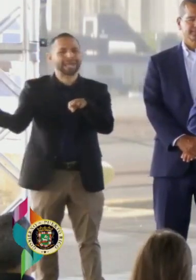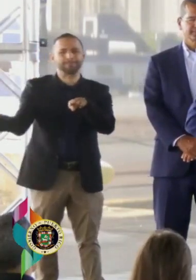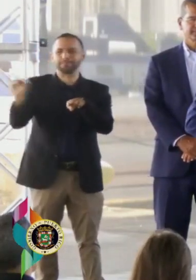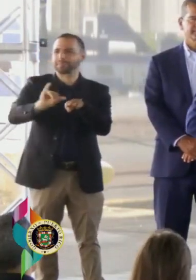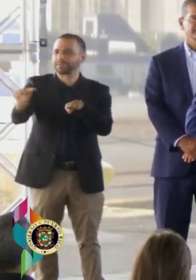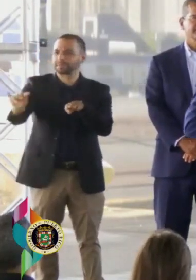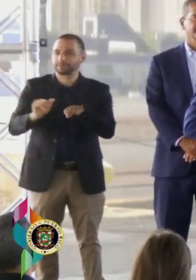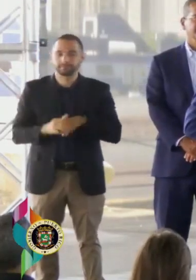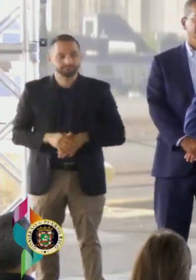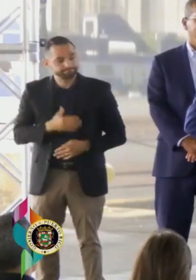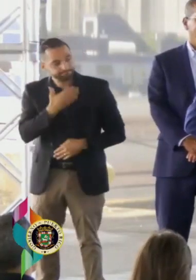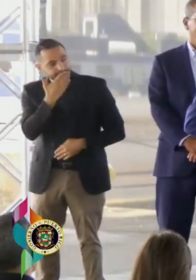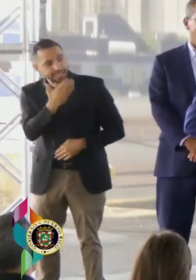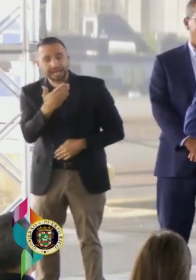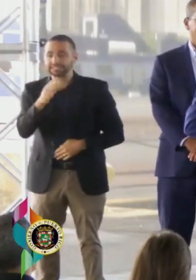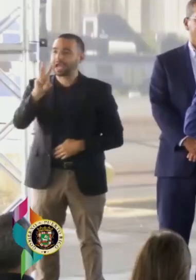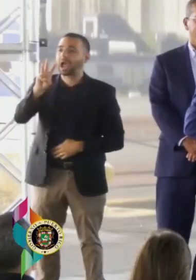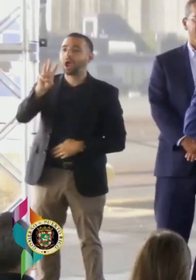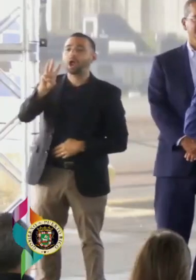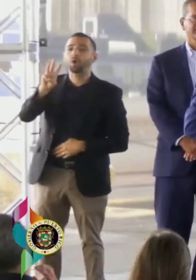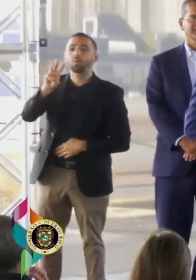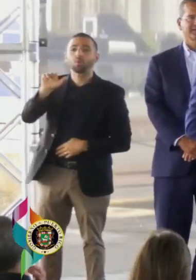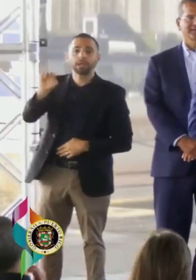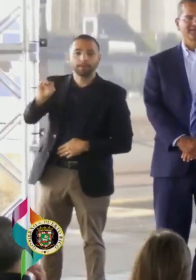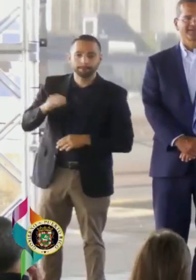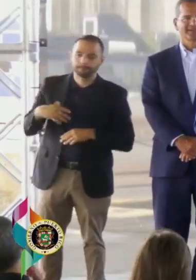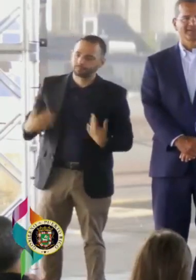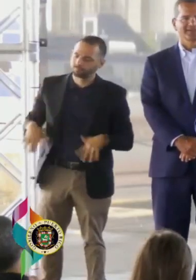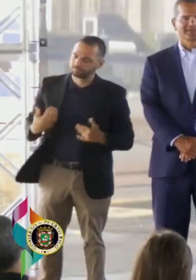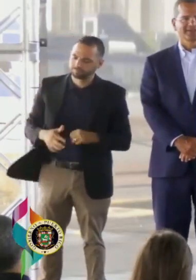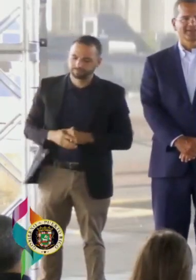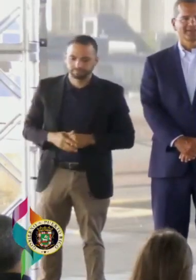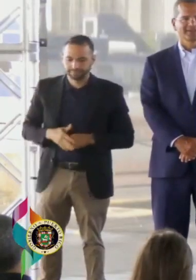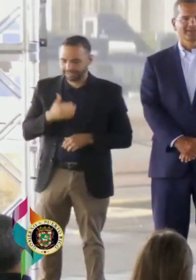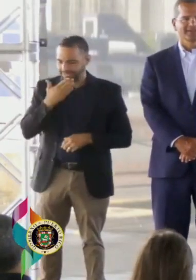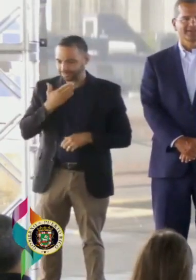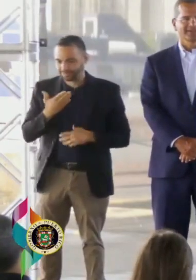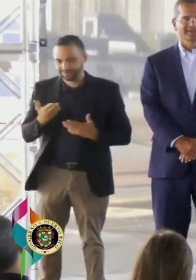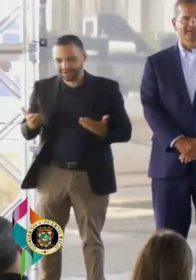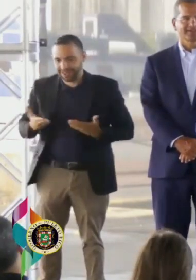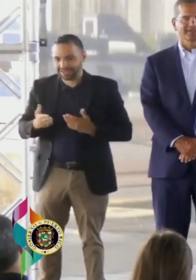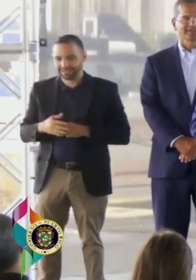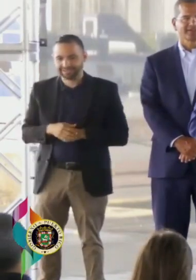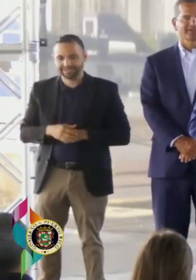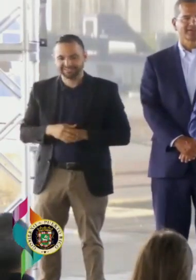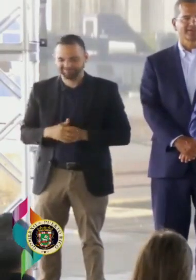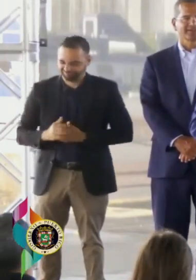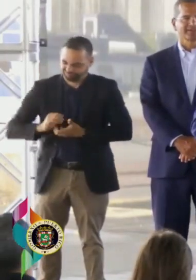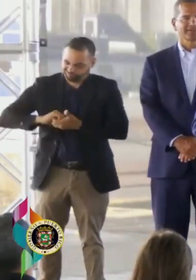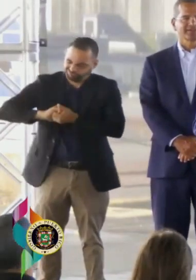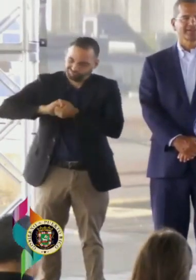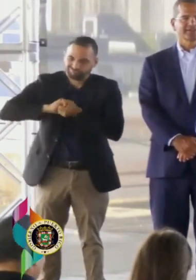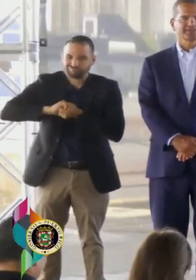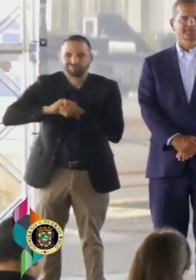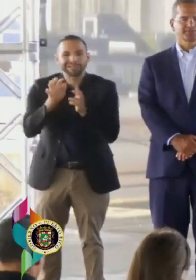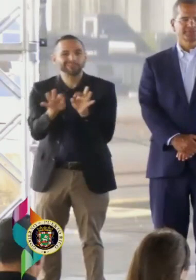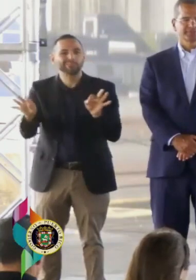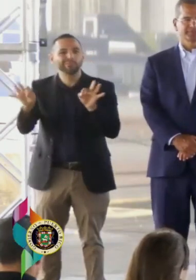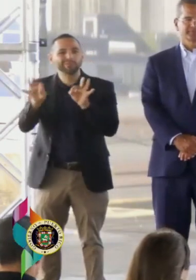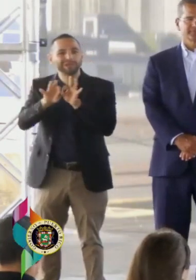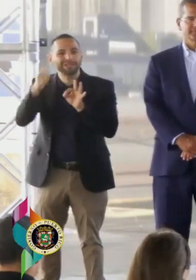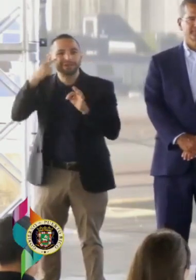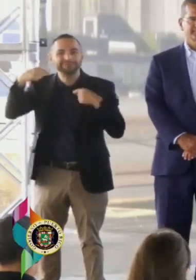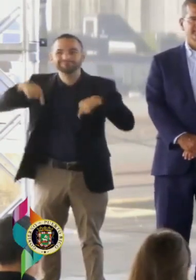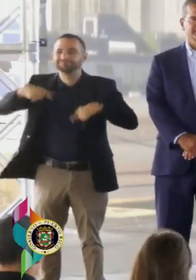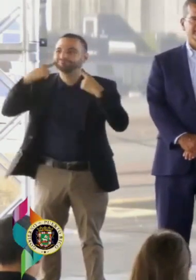William Muchísimas gracias por por obviamente este estar aquí y y hacer esa alianza que es tan importante para que esto